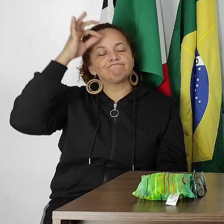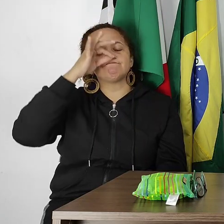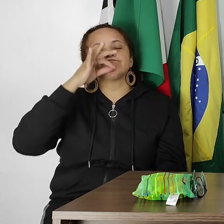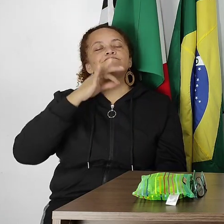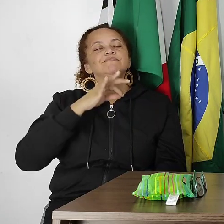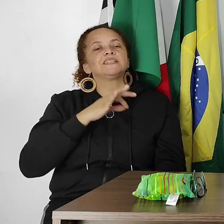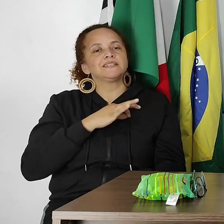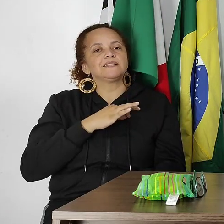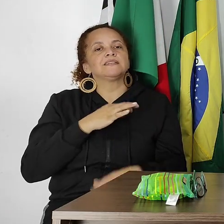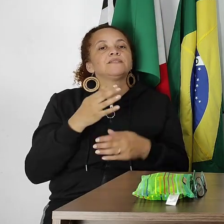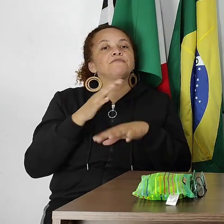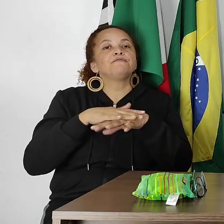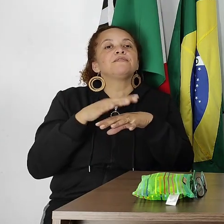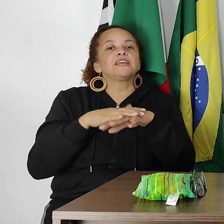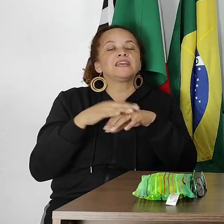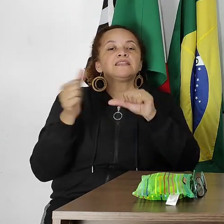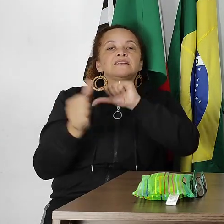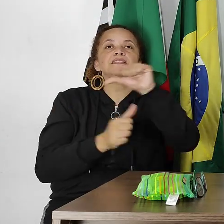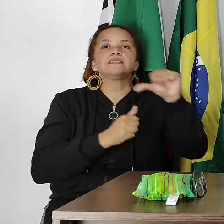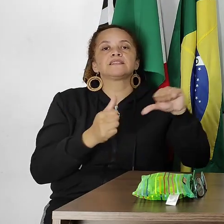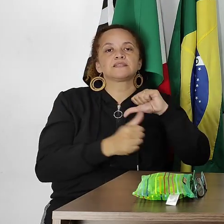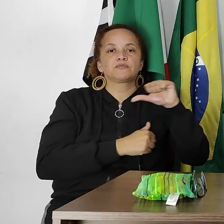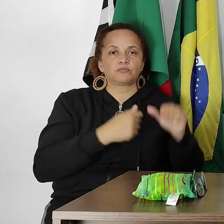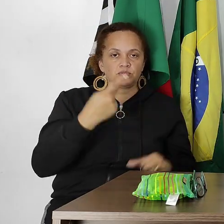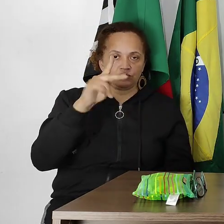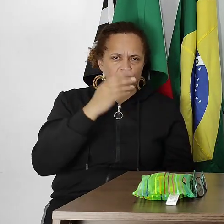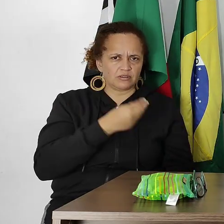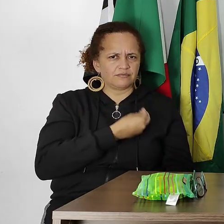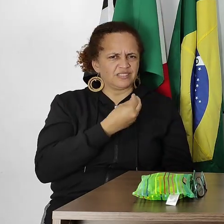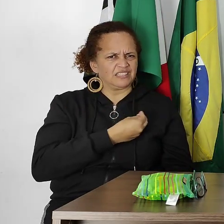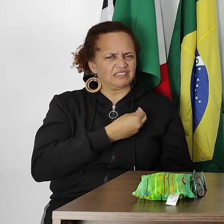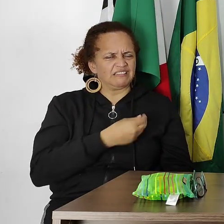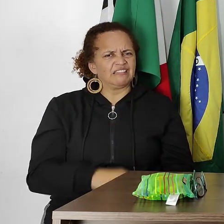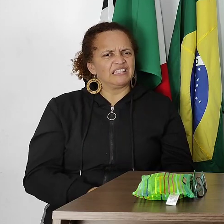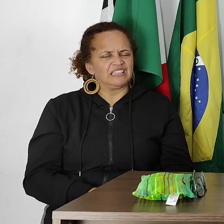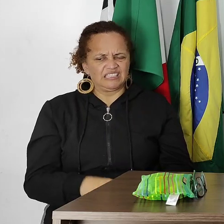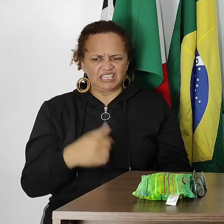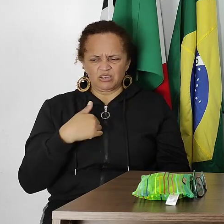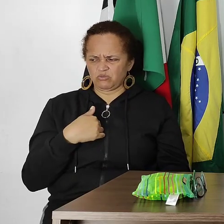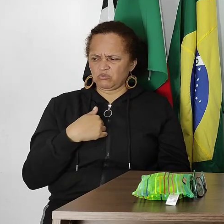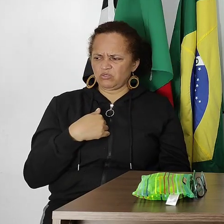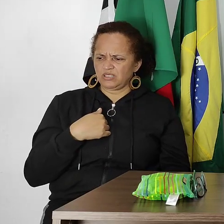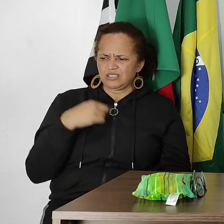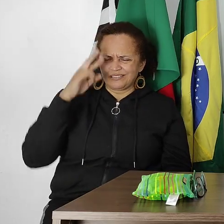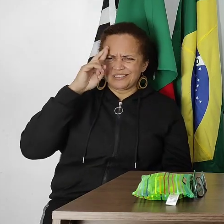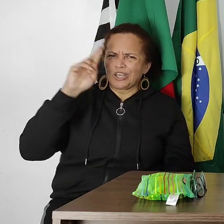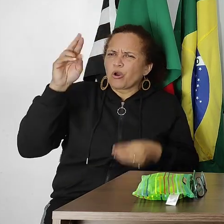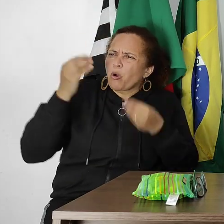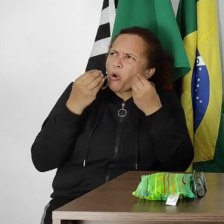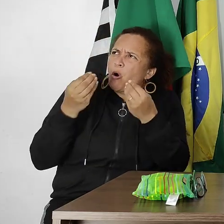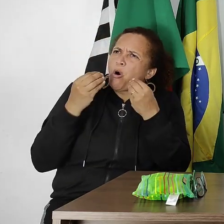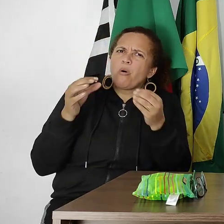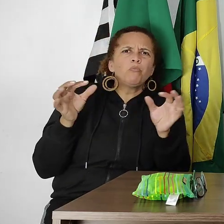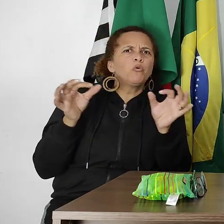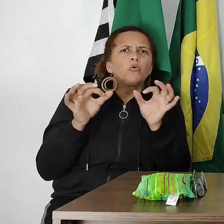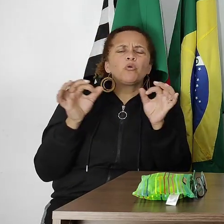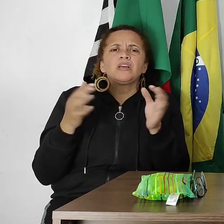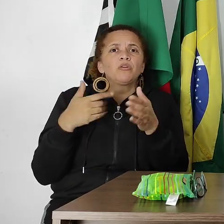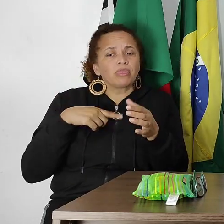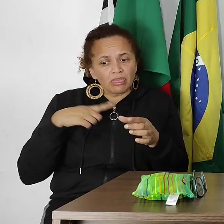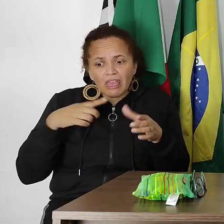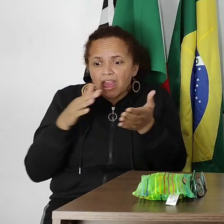que Jesus fez na tua vida. Eu falei, Senhor, como assim? Tá tudo pronto, E eu fui resistindo. Quando foi